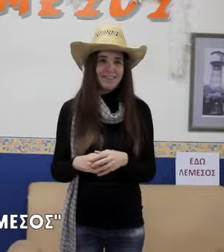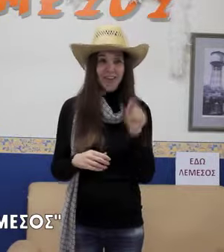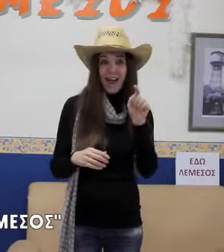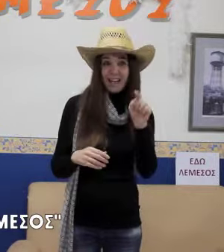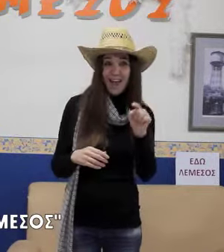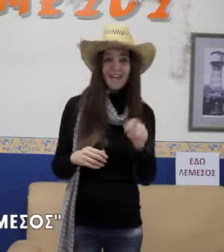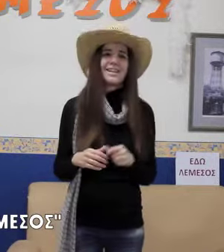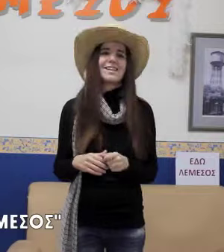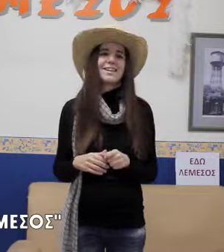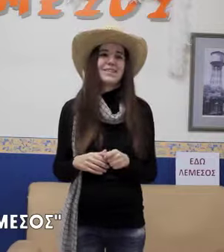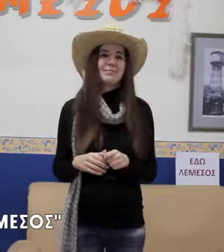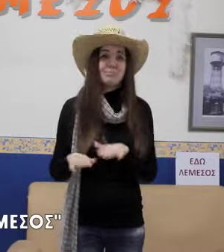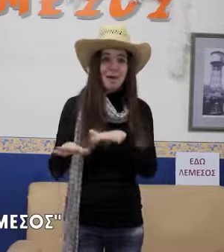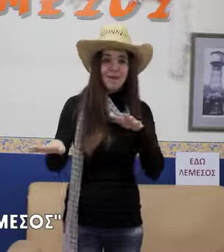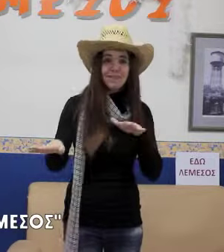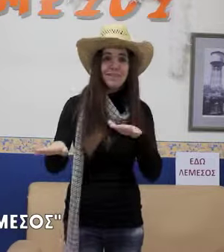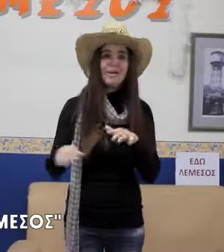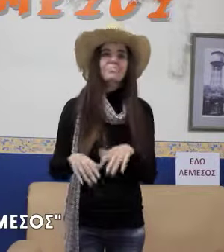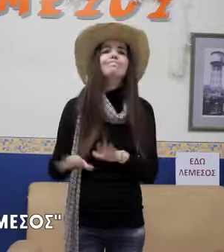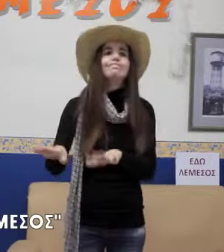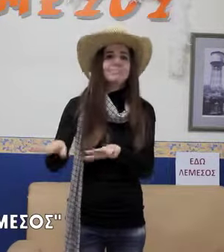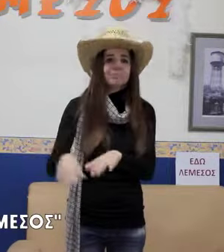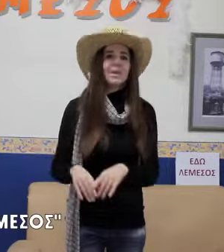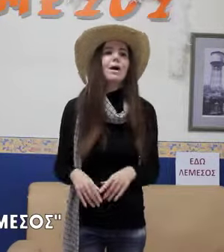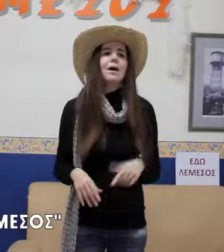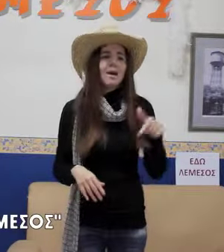Εκκίνηση, πλατεία Γρηγόρη Αυξεντίου.